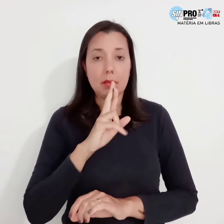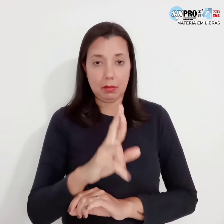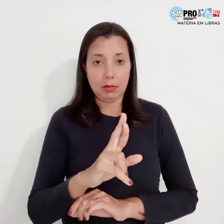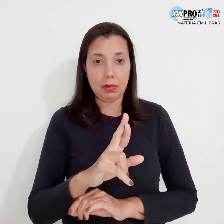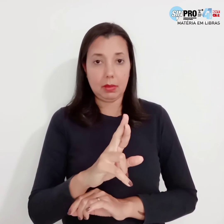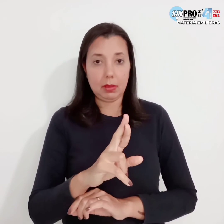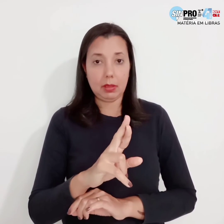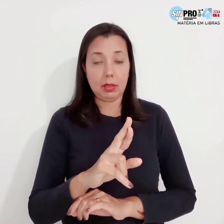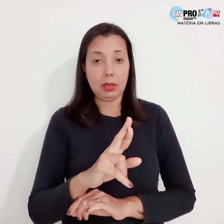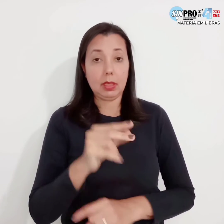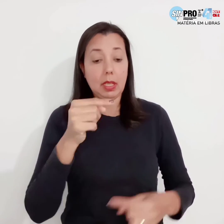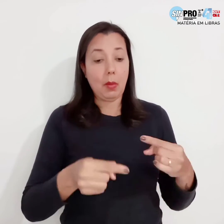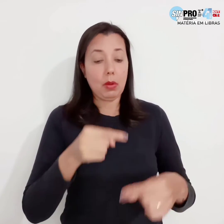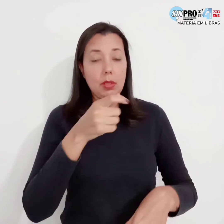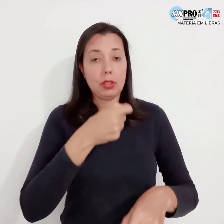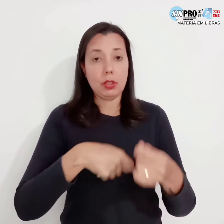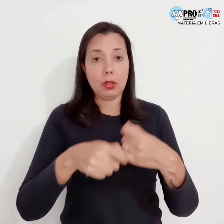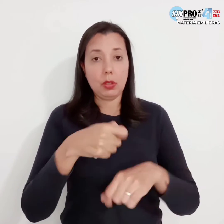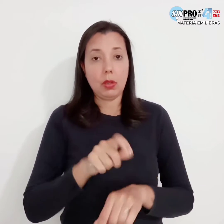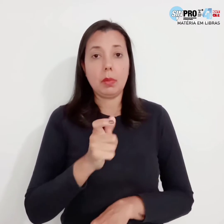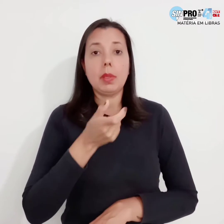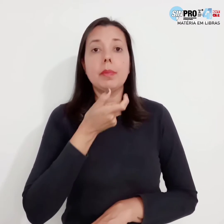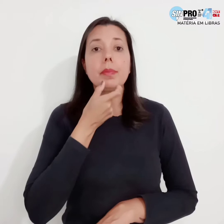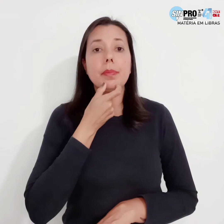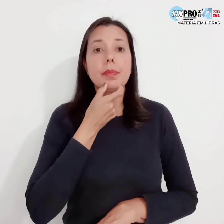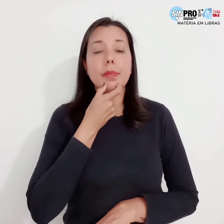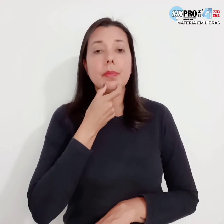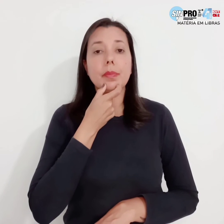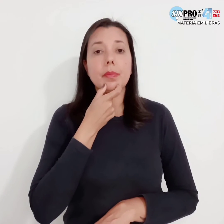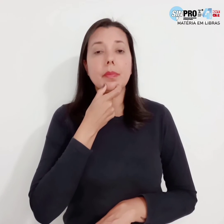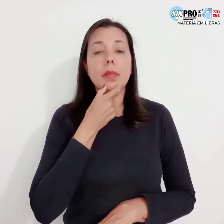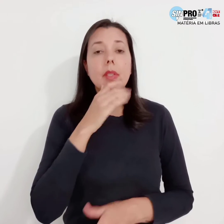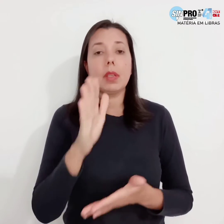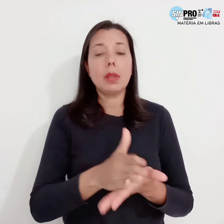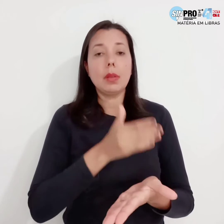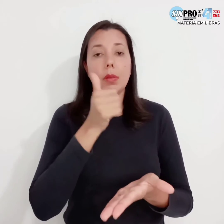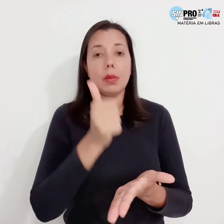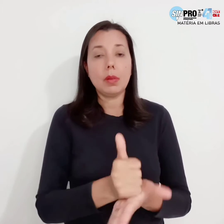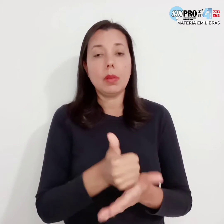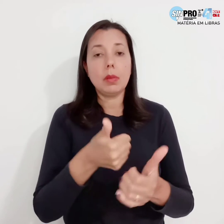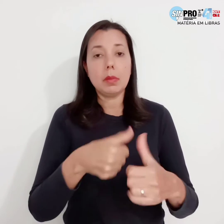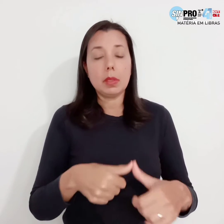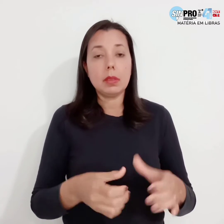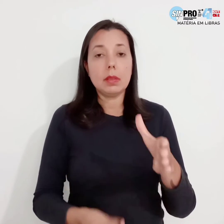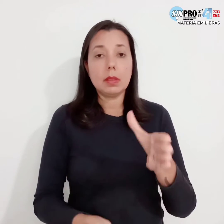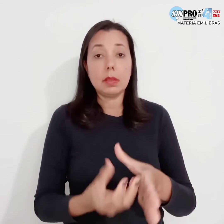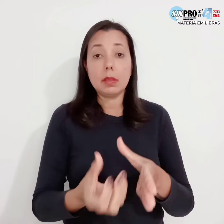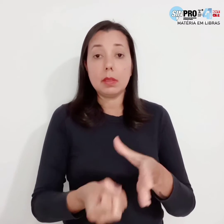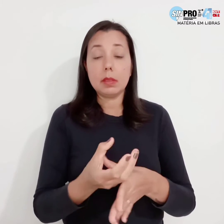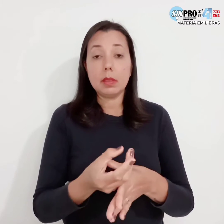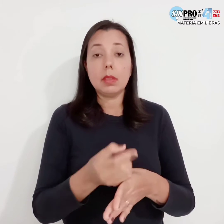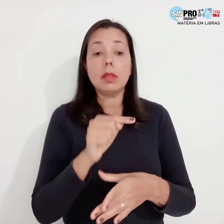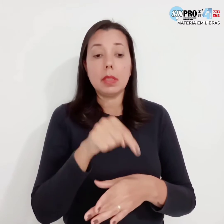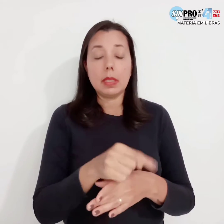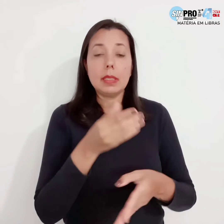da política econômica neoliberal e o golpe está na origem dessa queda de